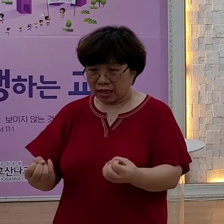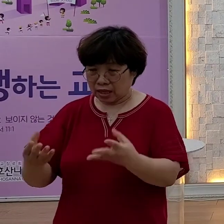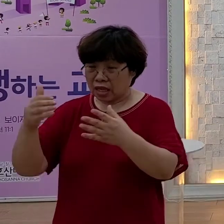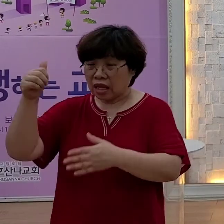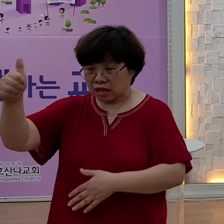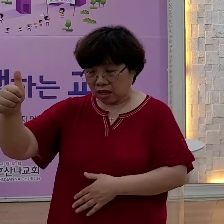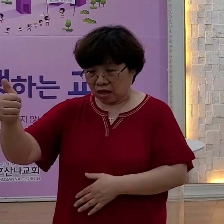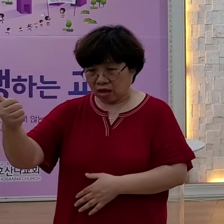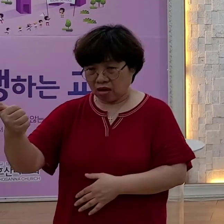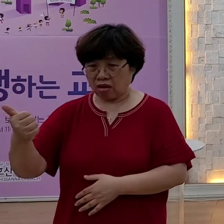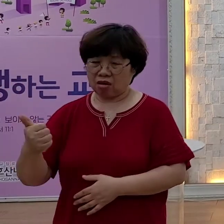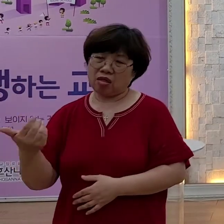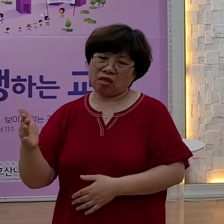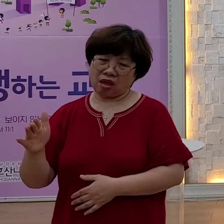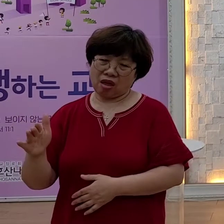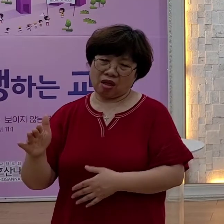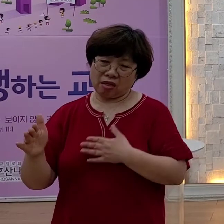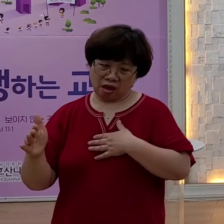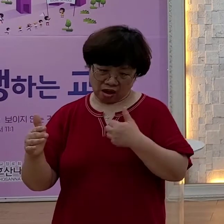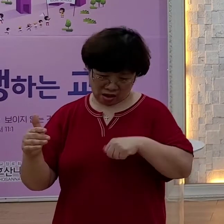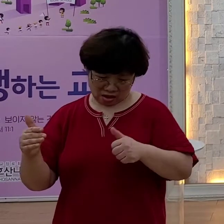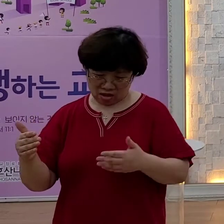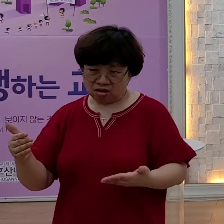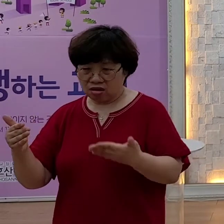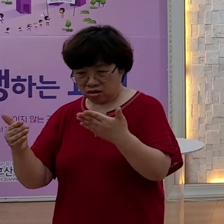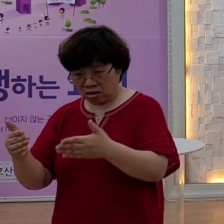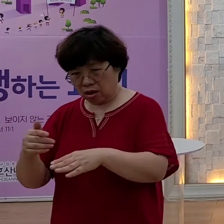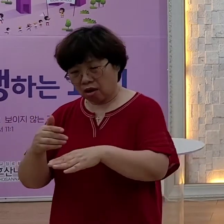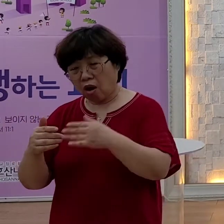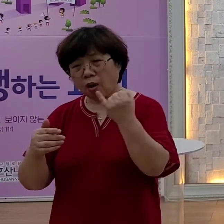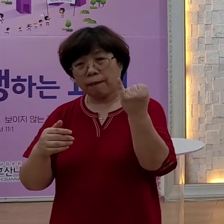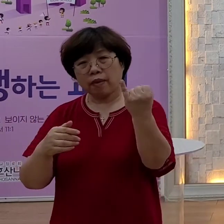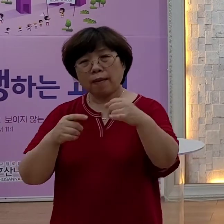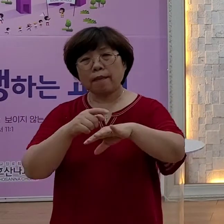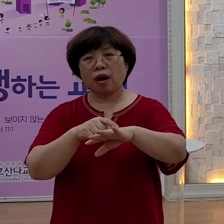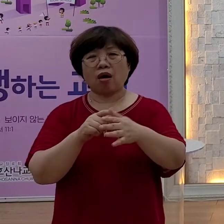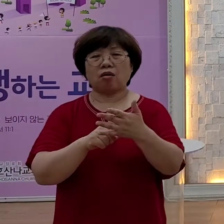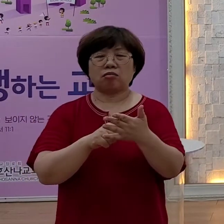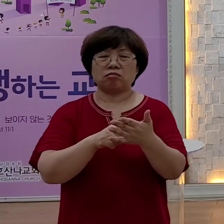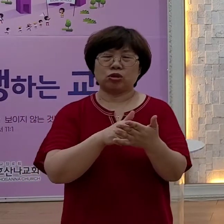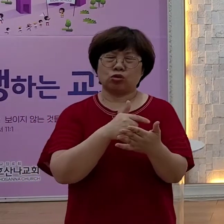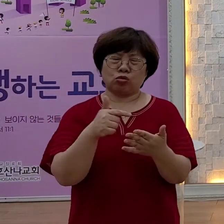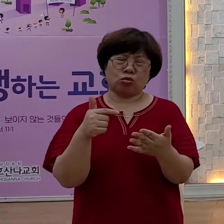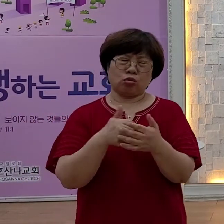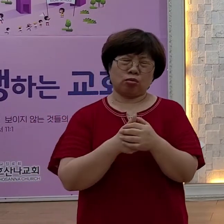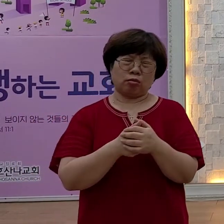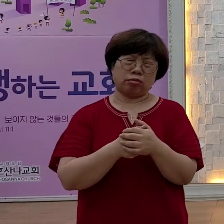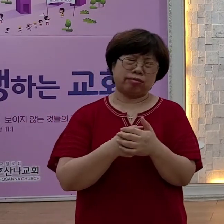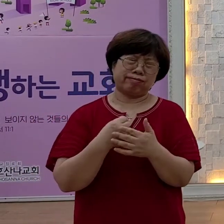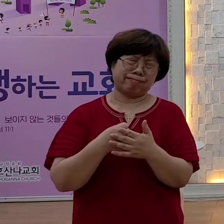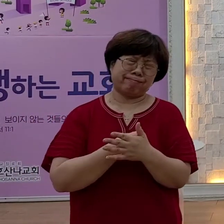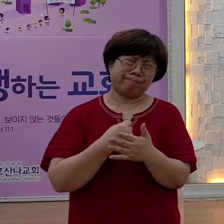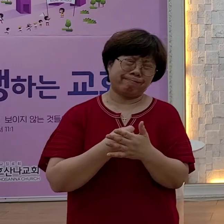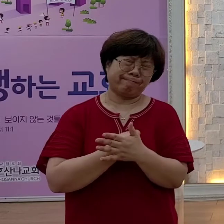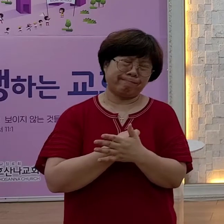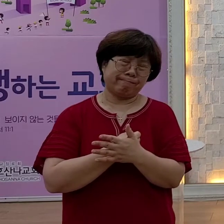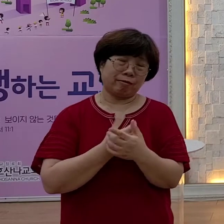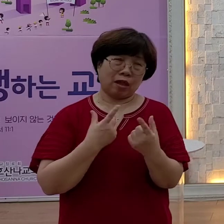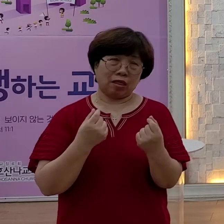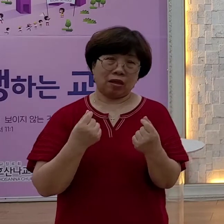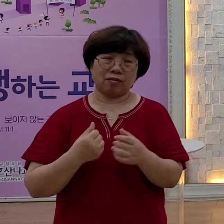엘리에게는 하나님 말씀도 안 하셨어요. 그런데 그 제사장에게 지금 이 아이를 보내야 되니까 얼마나 가슴이